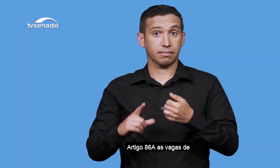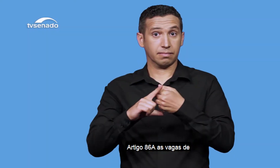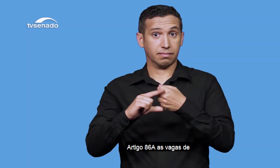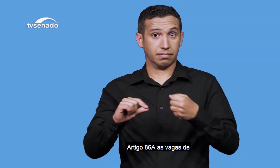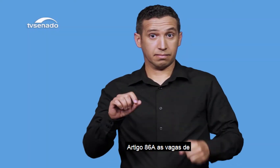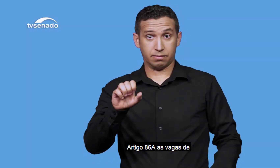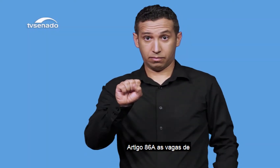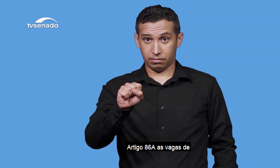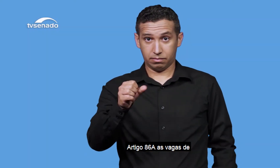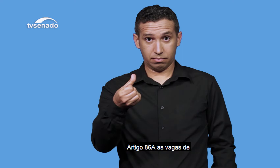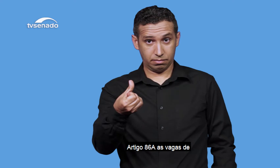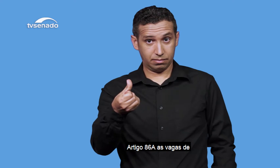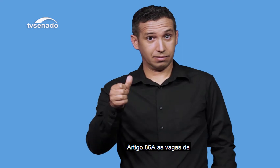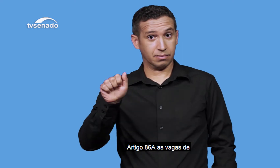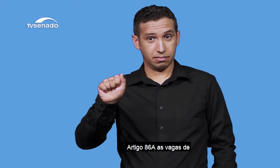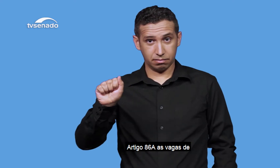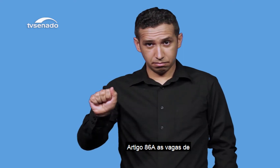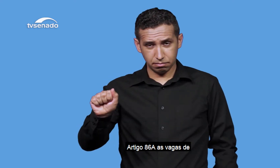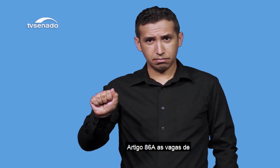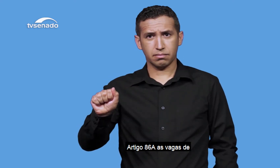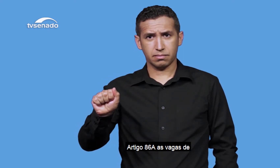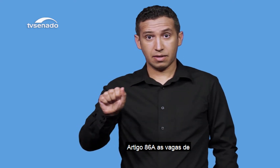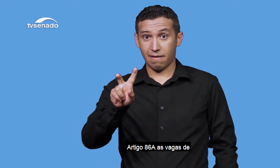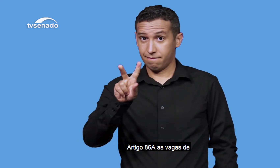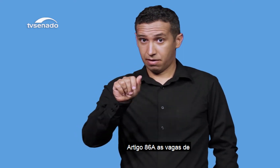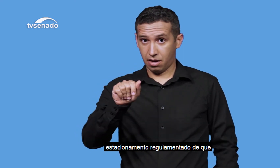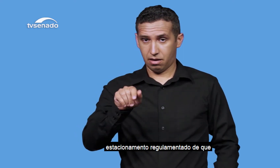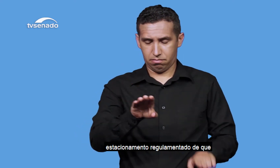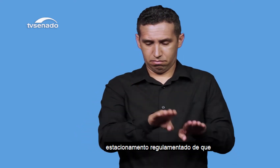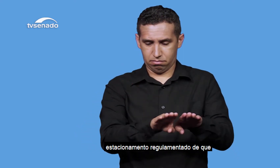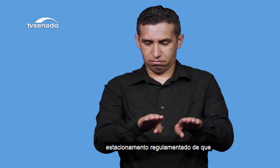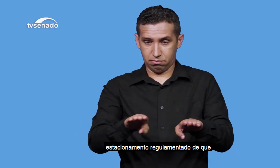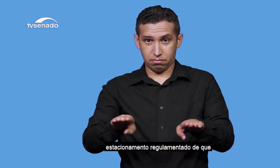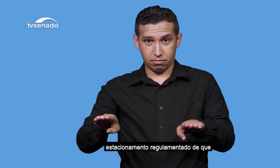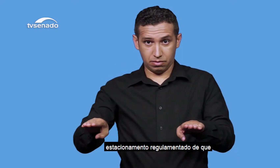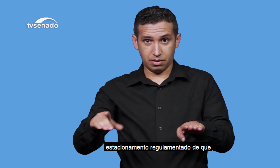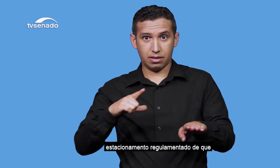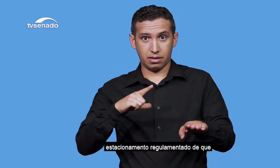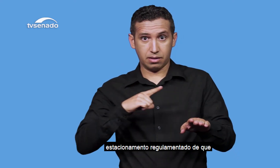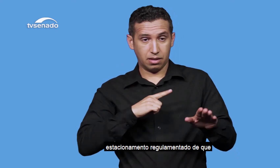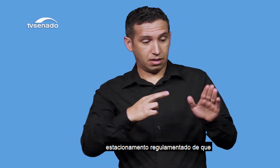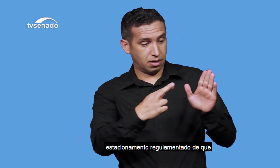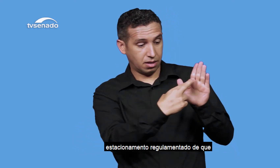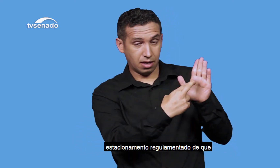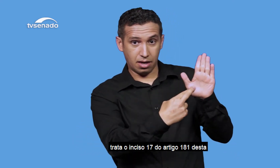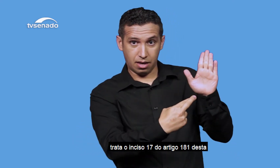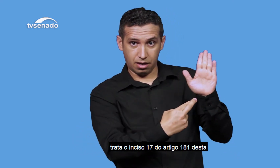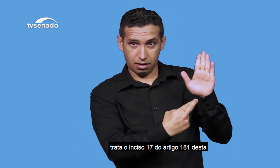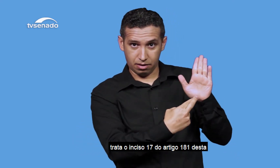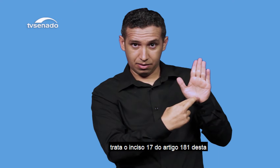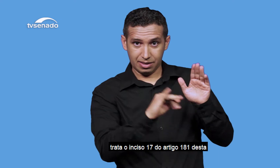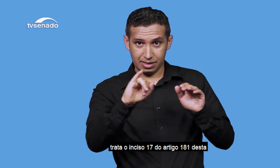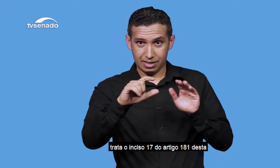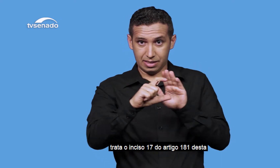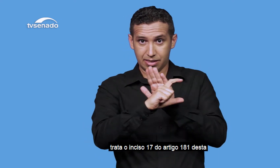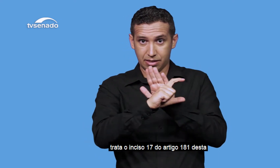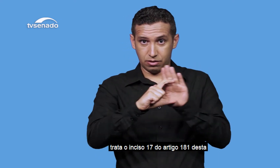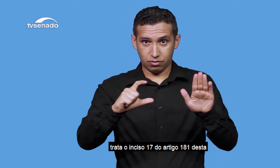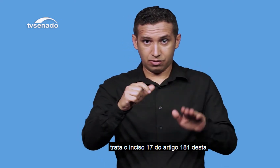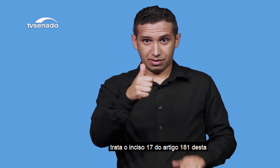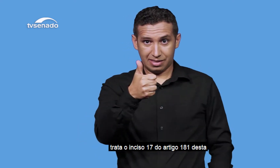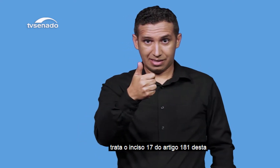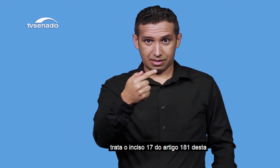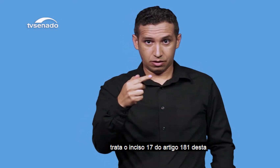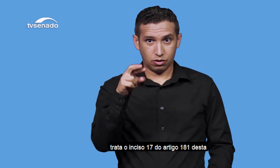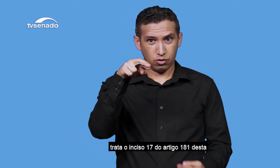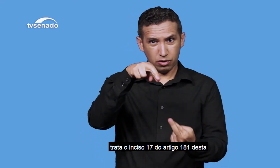artigo 86 a as vagas de estacionamento regulamentado de que trata o inciso 17